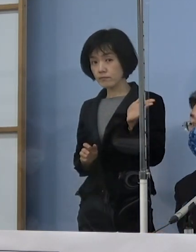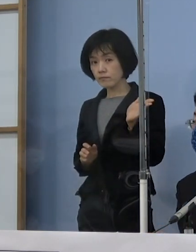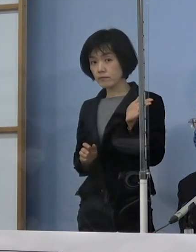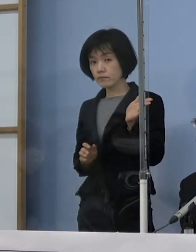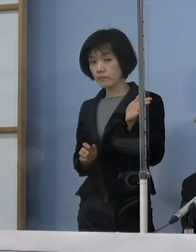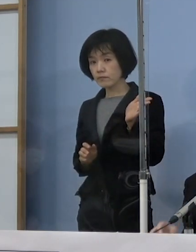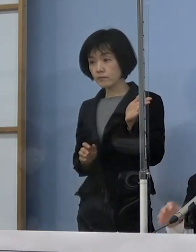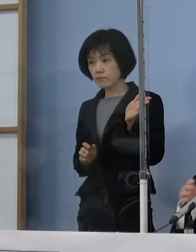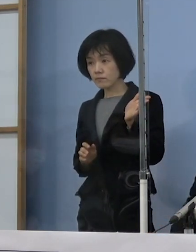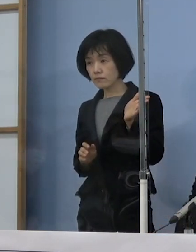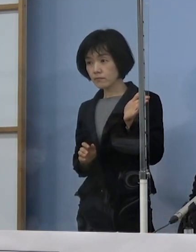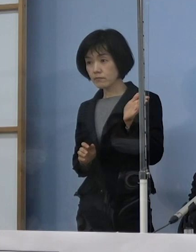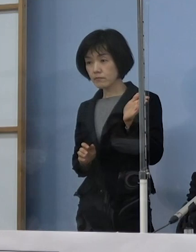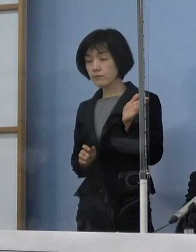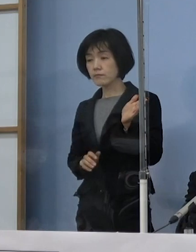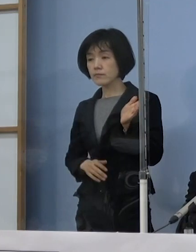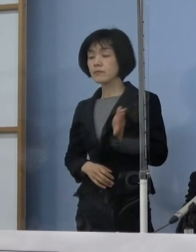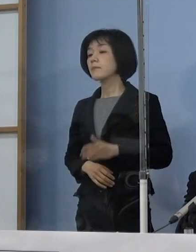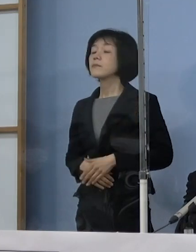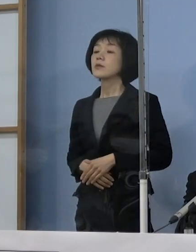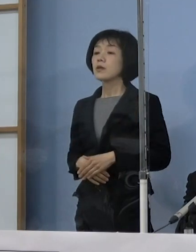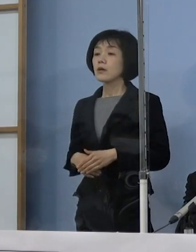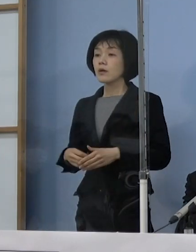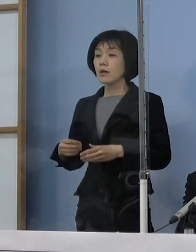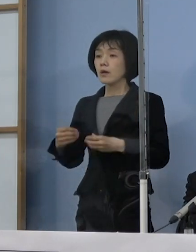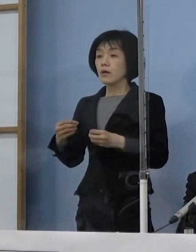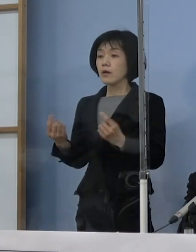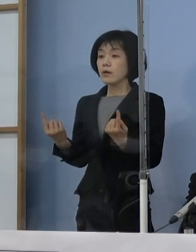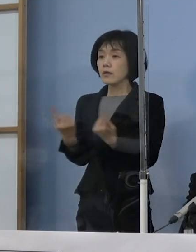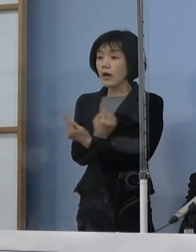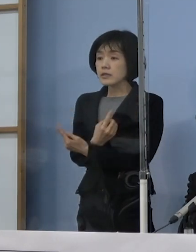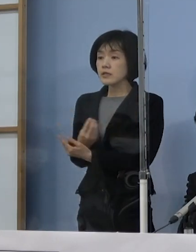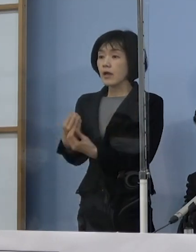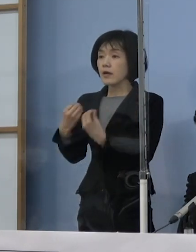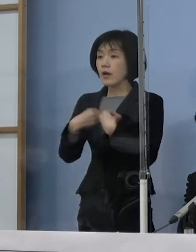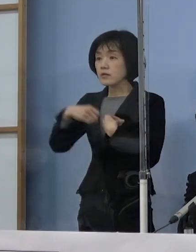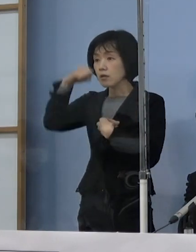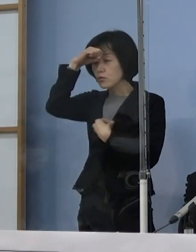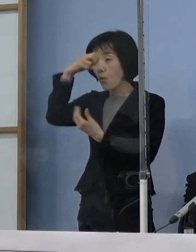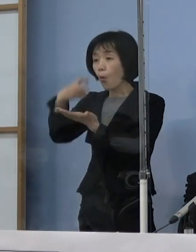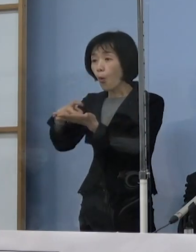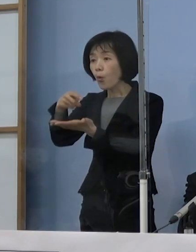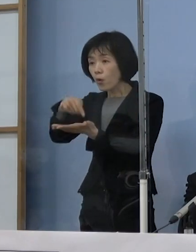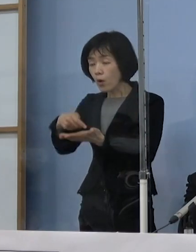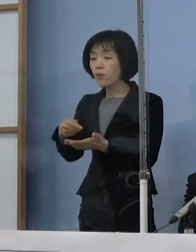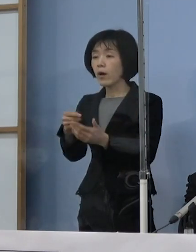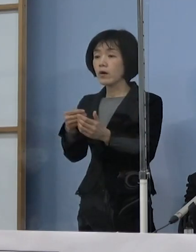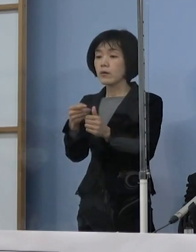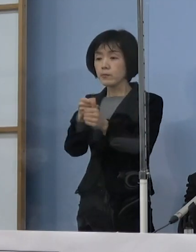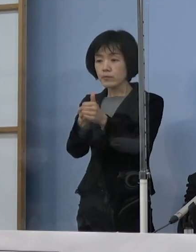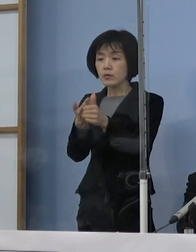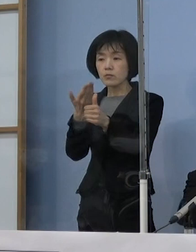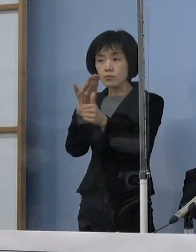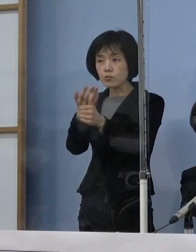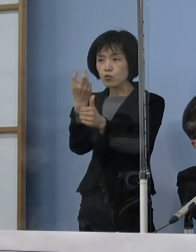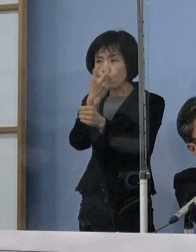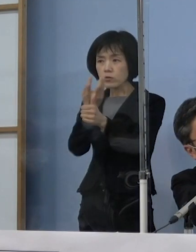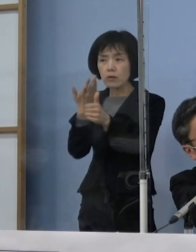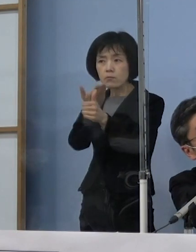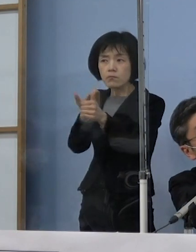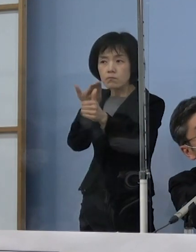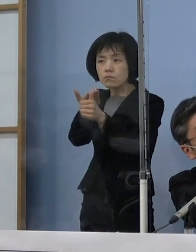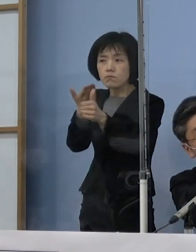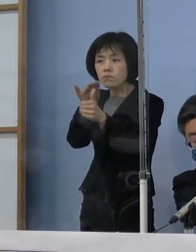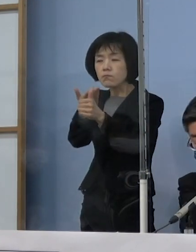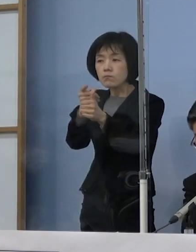こちらになりますが、改正感染症法では積極的疫学調査